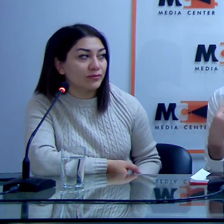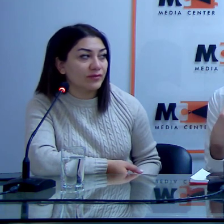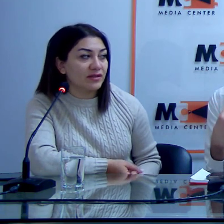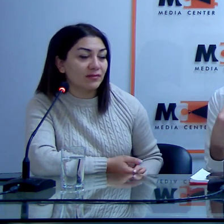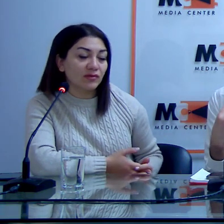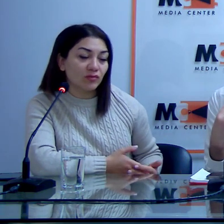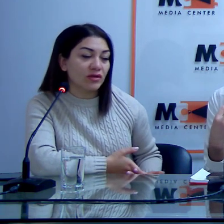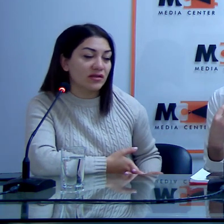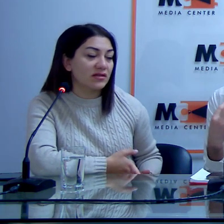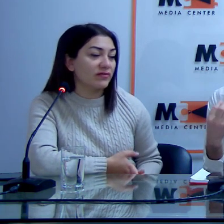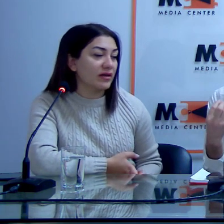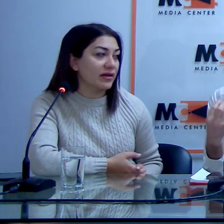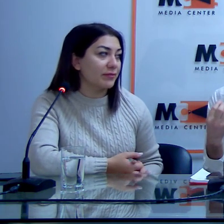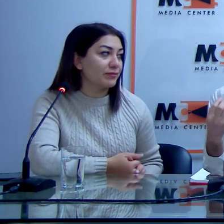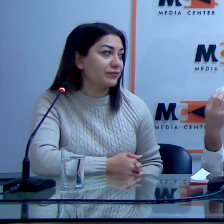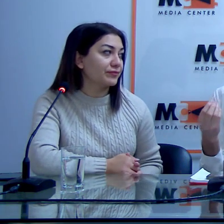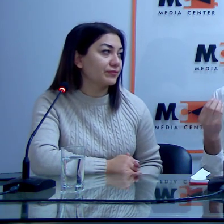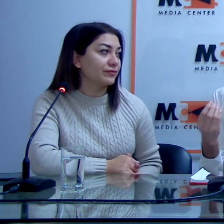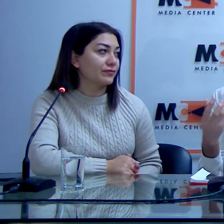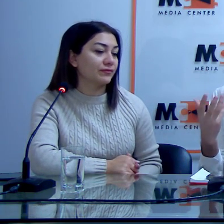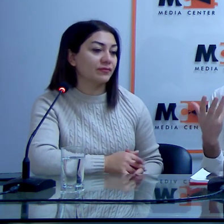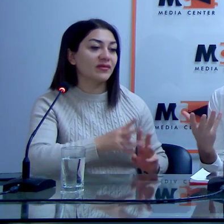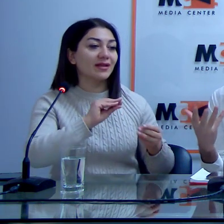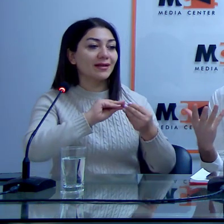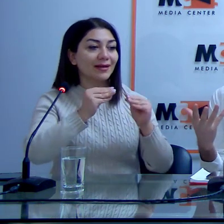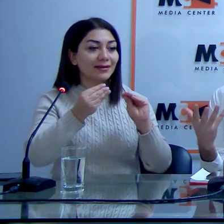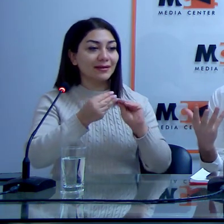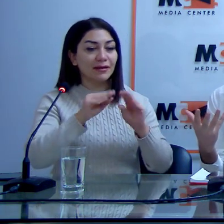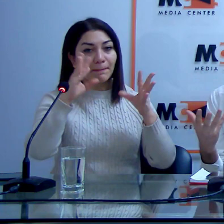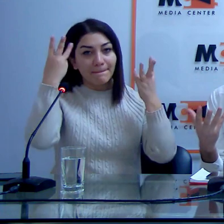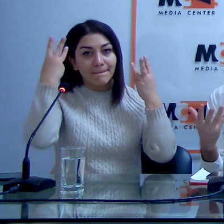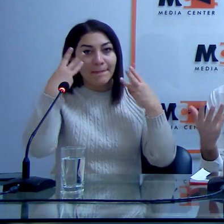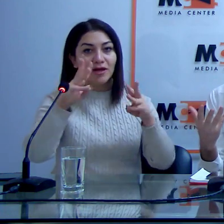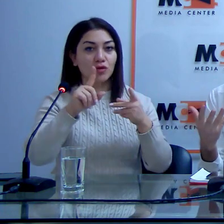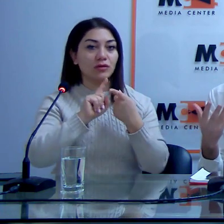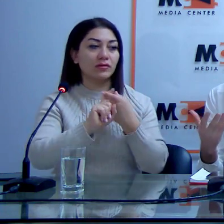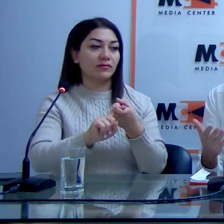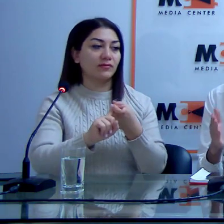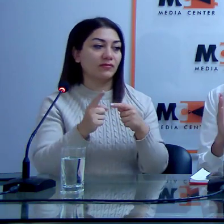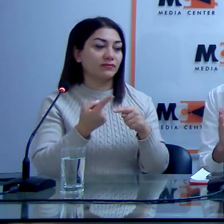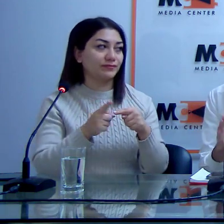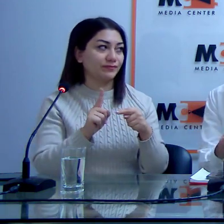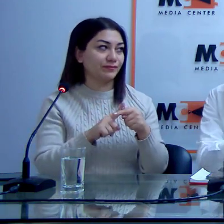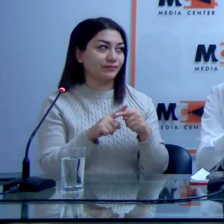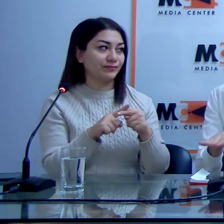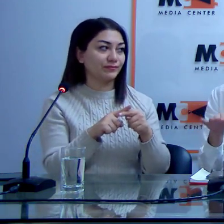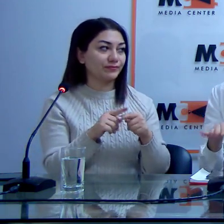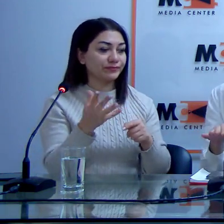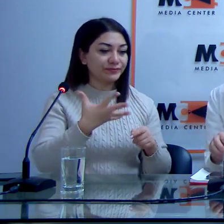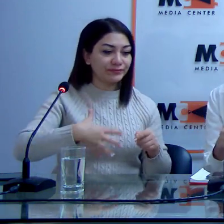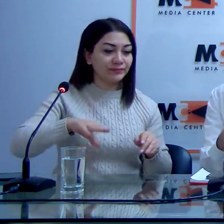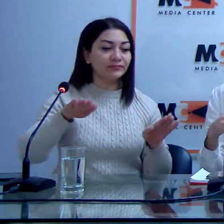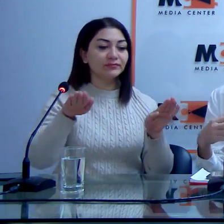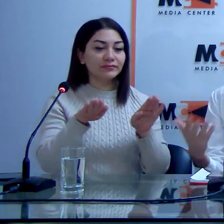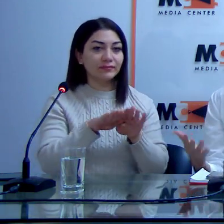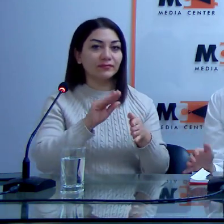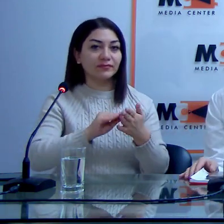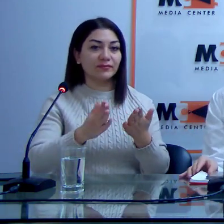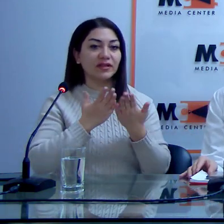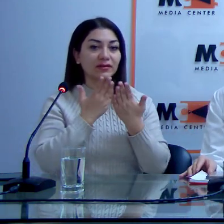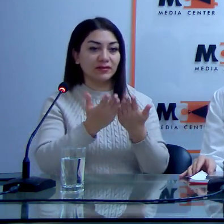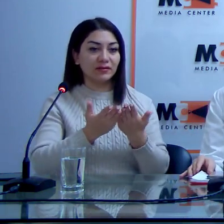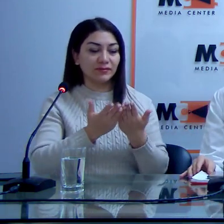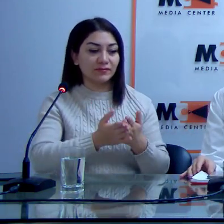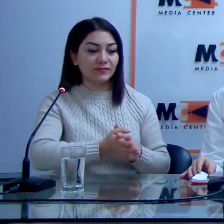կարդալուն, ըստ իմ ունեցած տվյալների։ Քդի մեթոդիկա։ Փոփի քարի հետ փորը հաճար քլեն ու